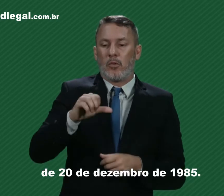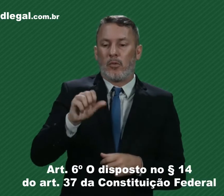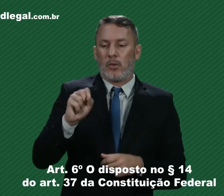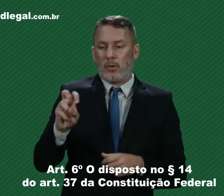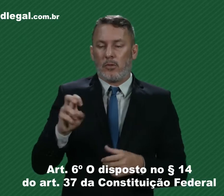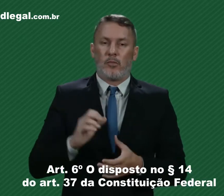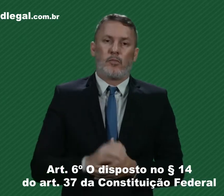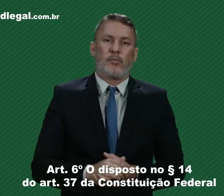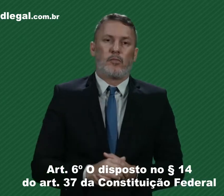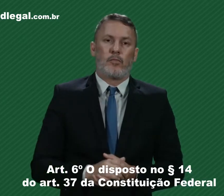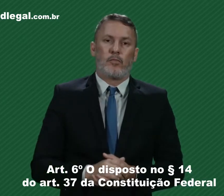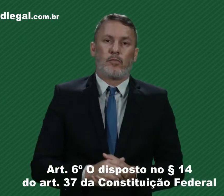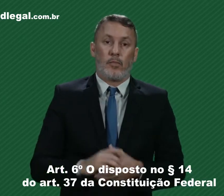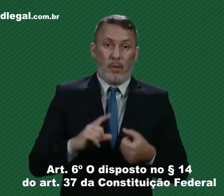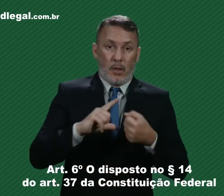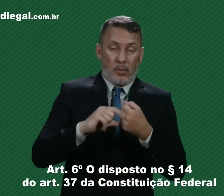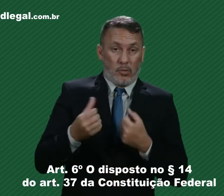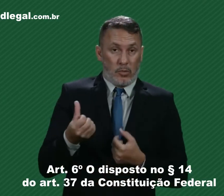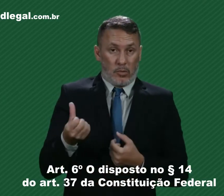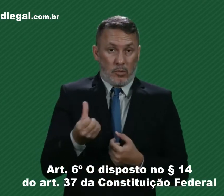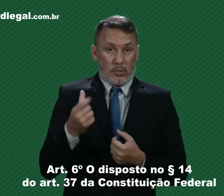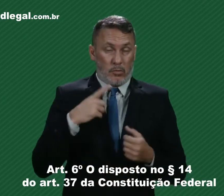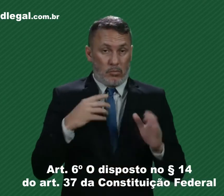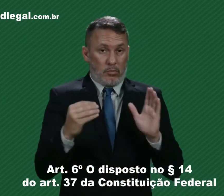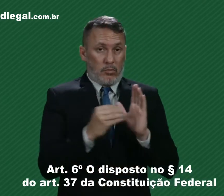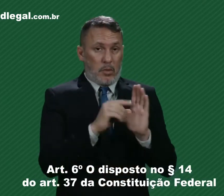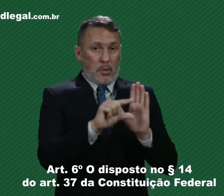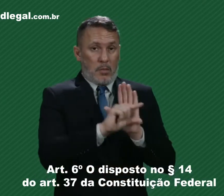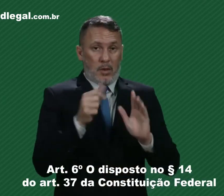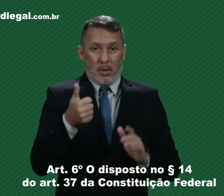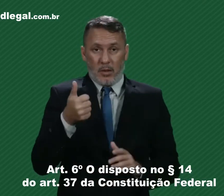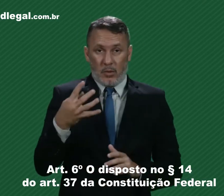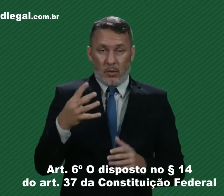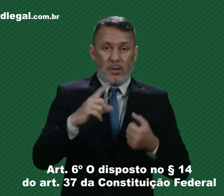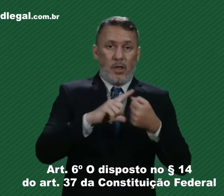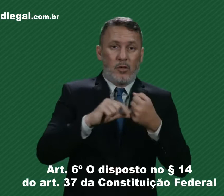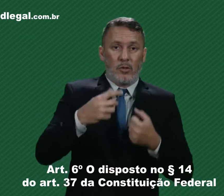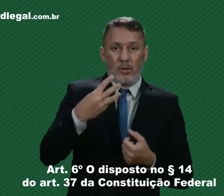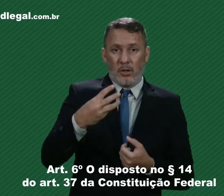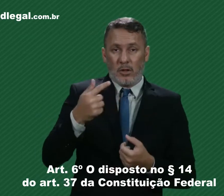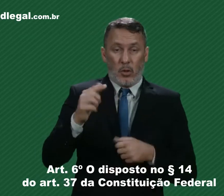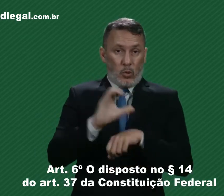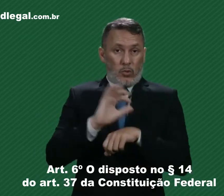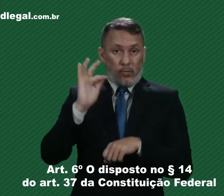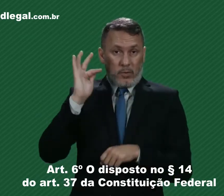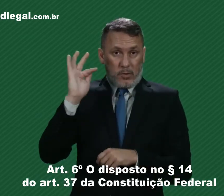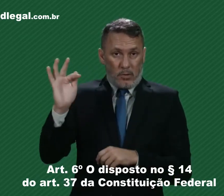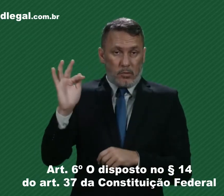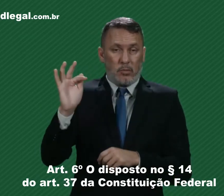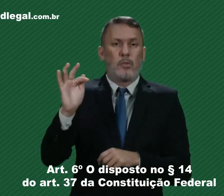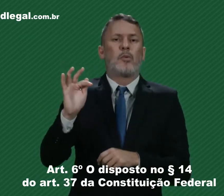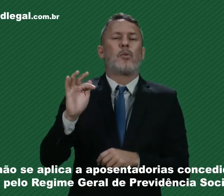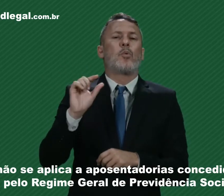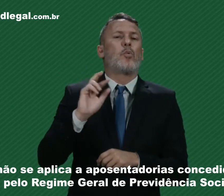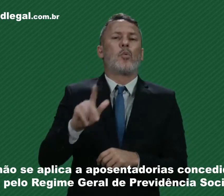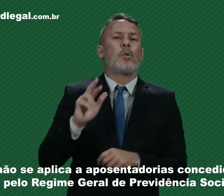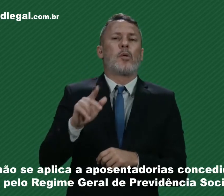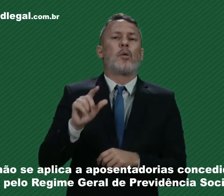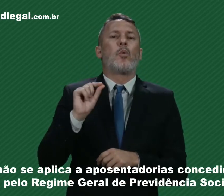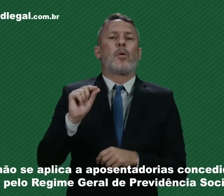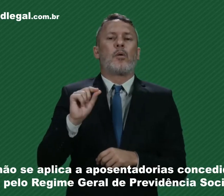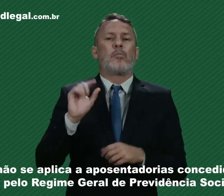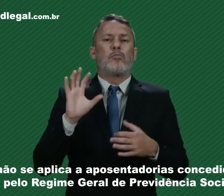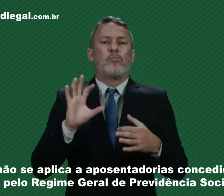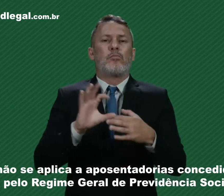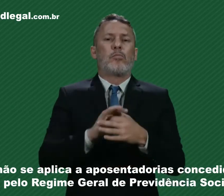1985. Artigo 6º. O disposto no parágrafo 14 do artigo 37 da Constituição Federal não se